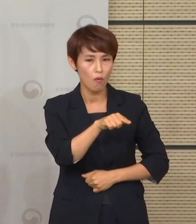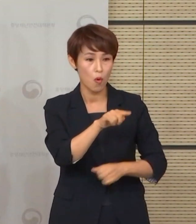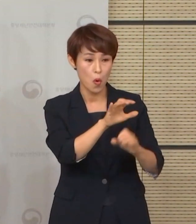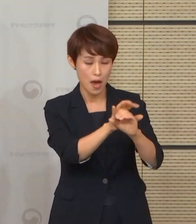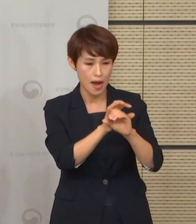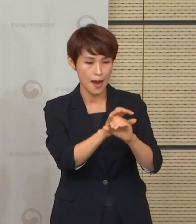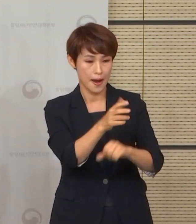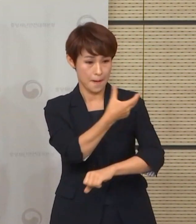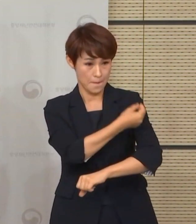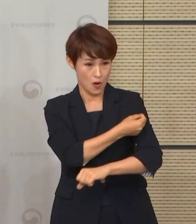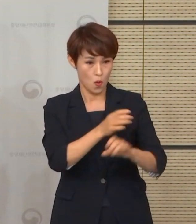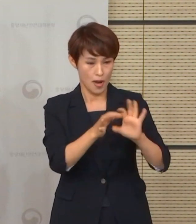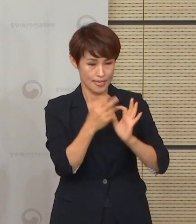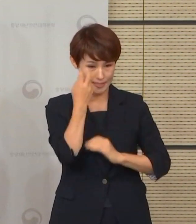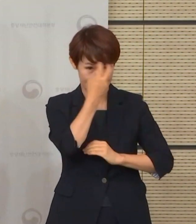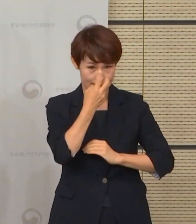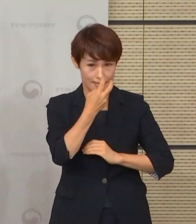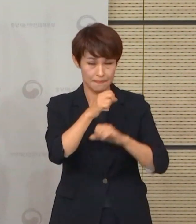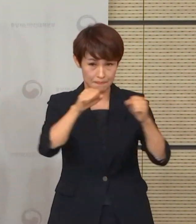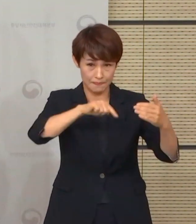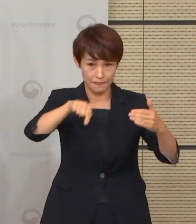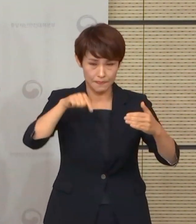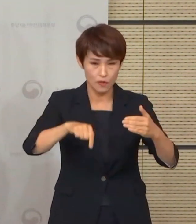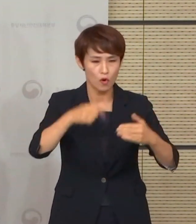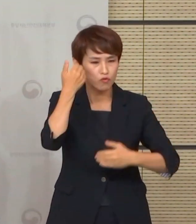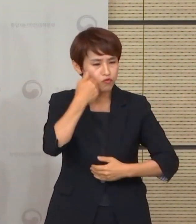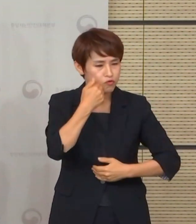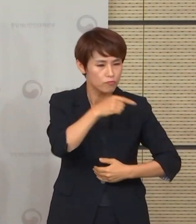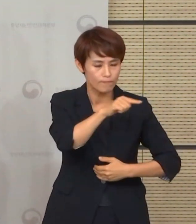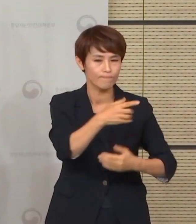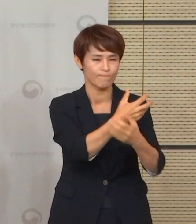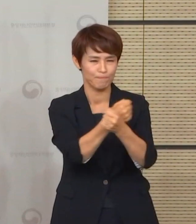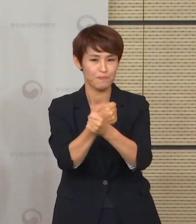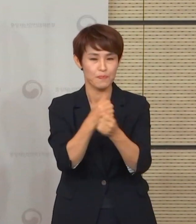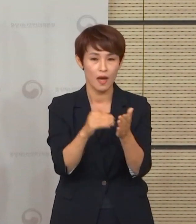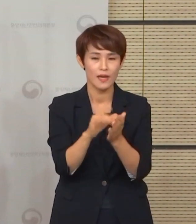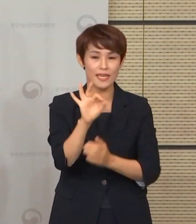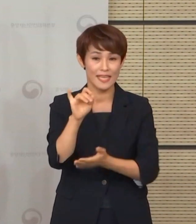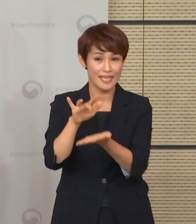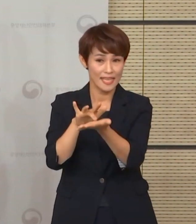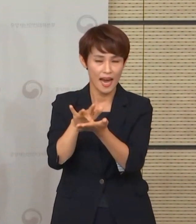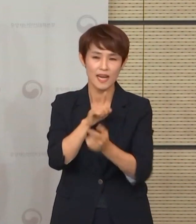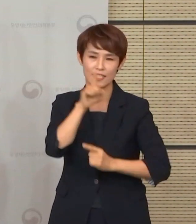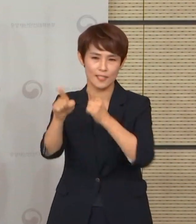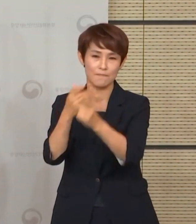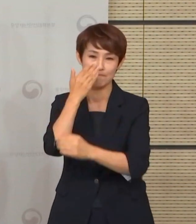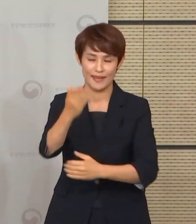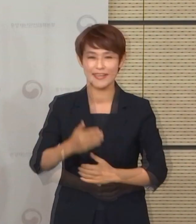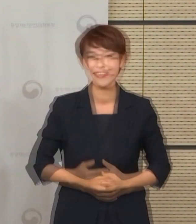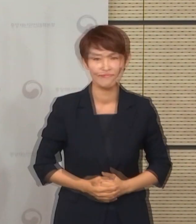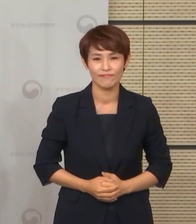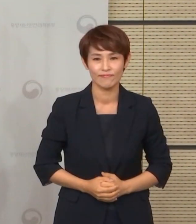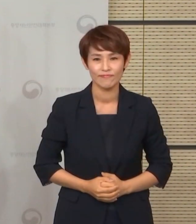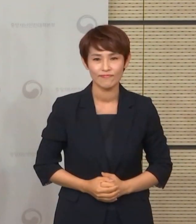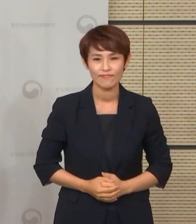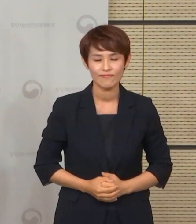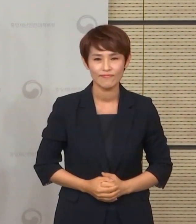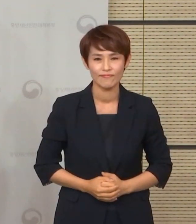9 예방접종 관리 시스템을 통해 대상자를 약하고 입으실 들을 신청할 수 있습니다